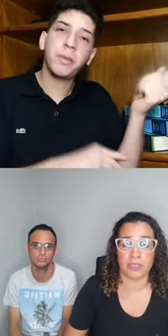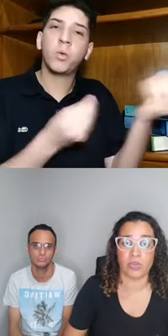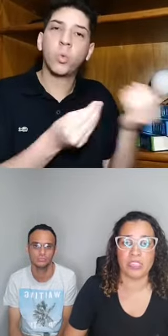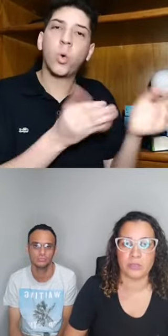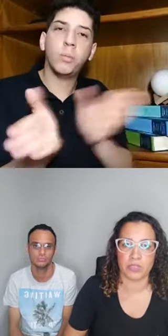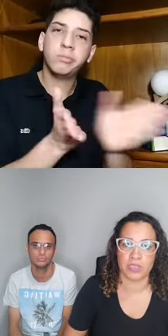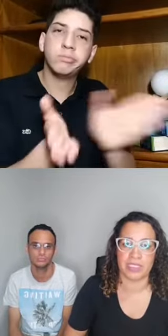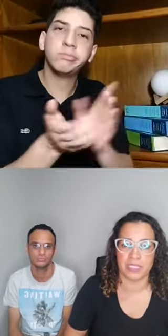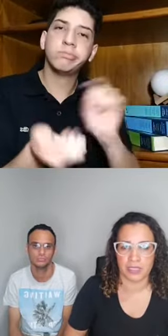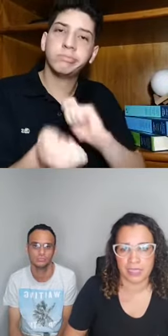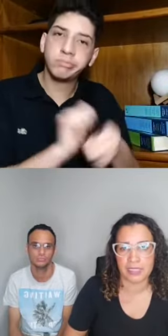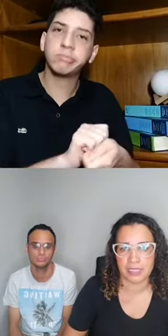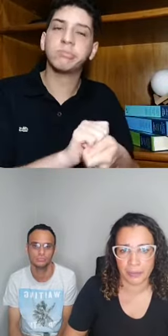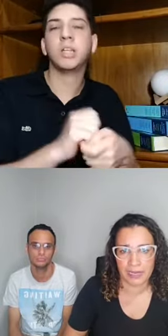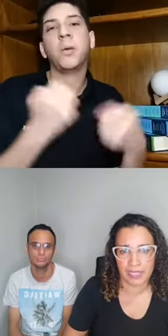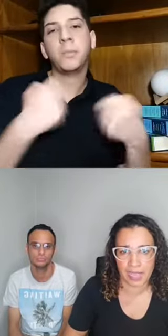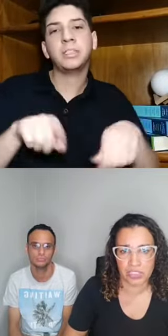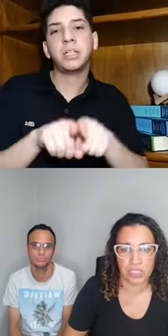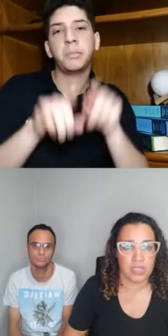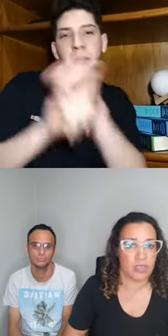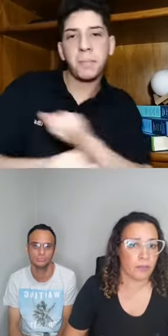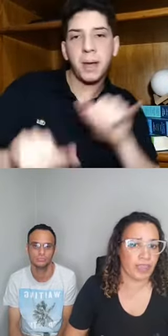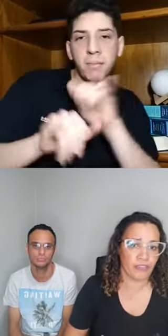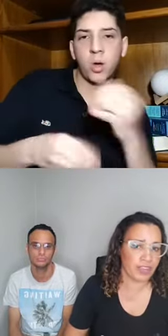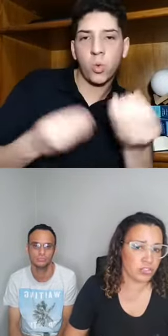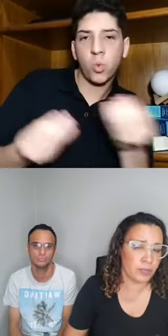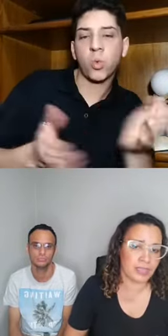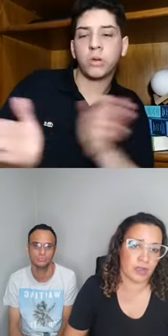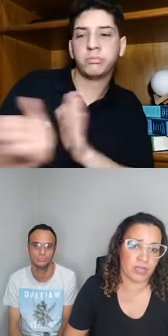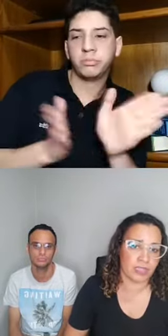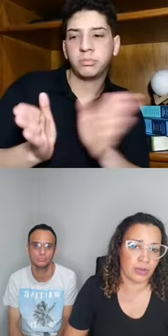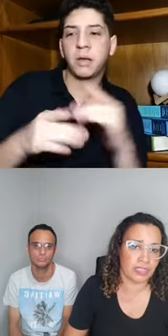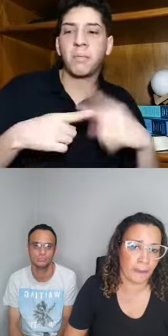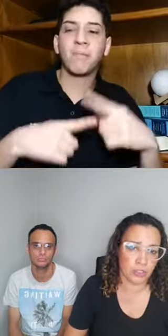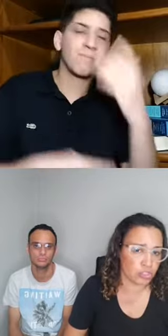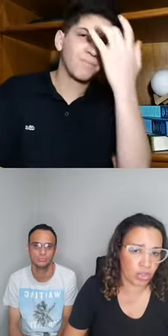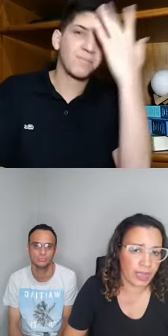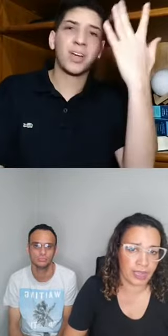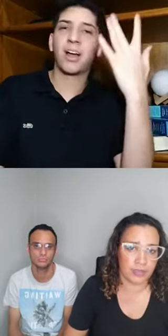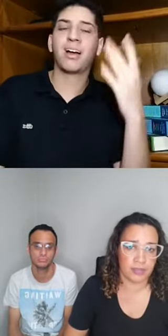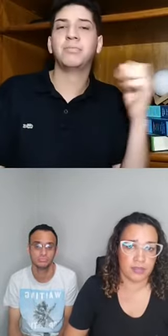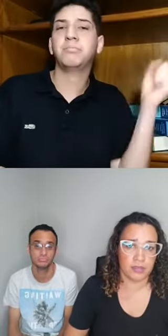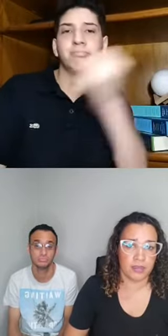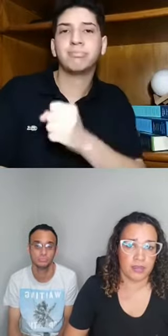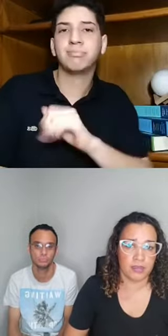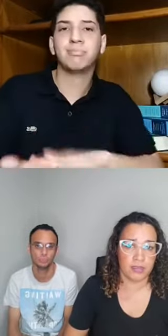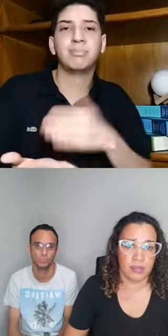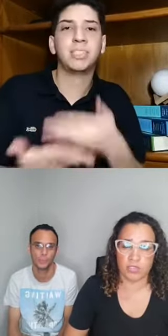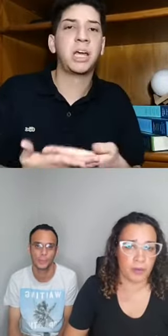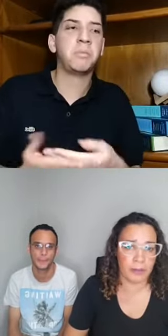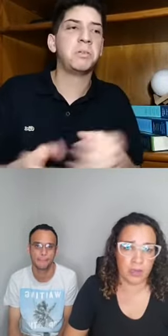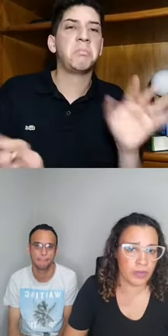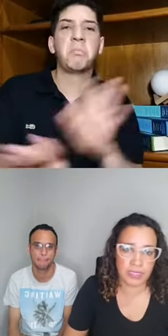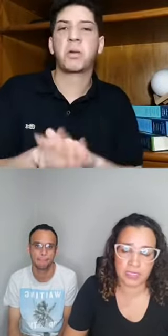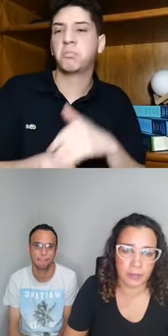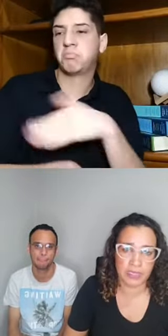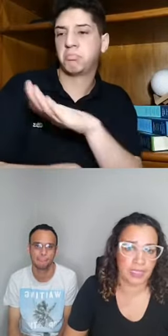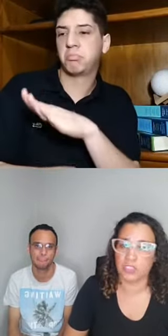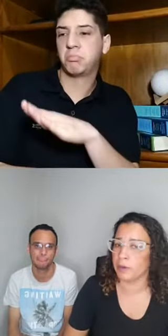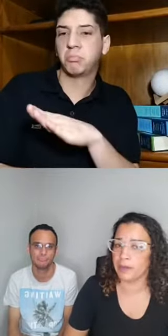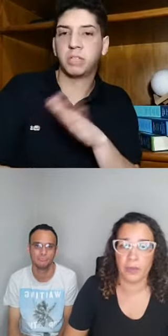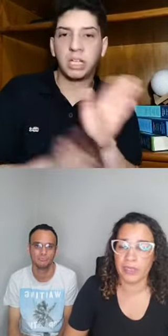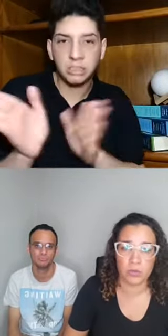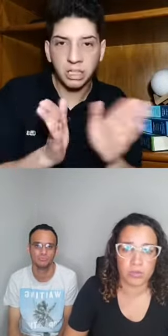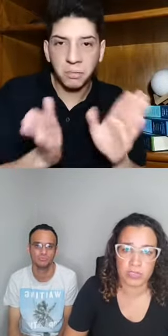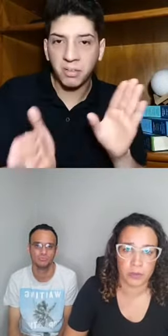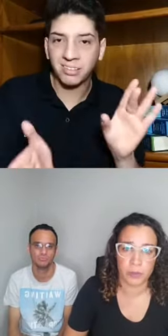para as outras pessoas, essa acessibilidade. Porque é fácil demais você contratar um intérprete e jogar. Isso para mim não é acessibilidade,